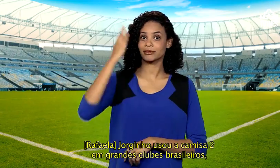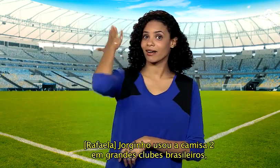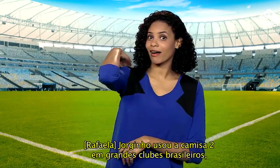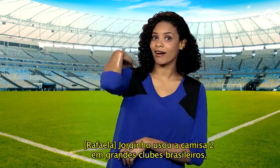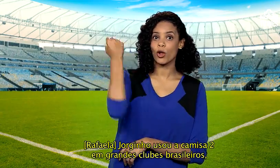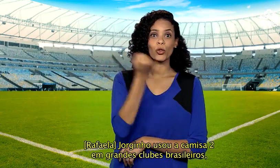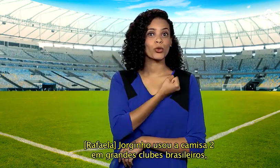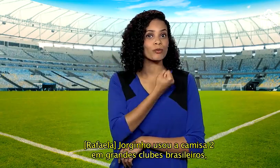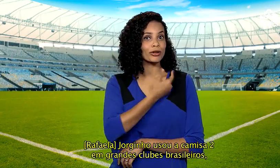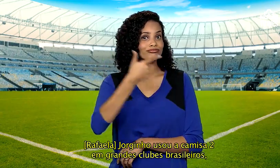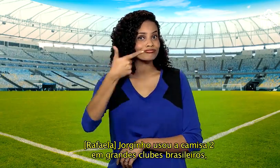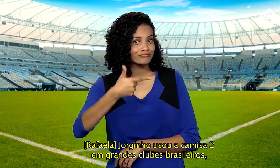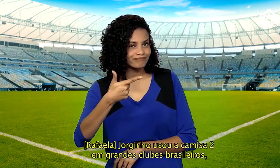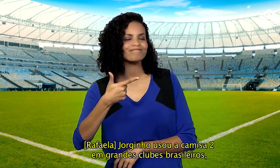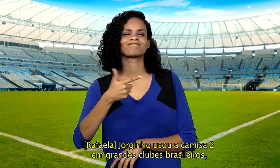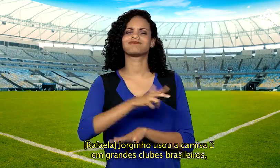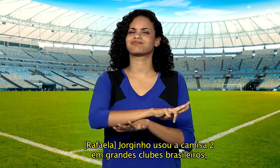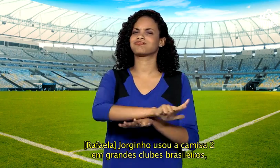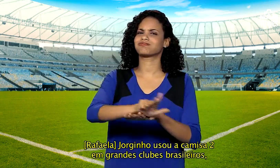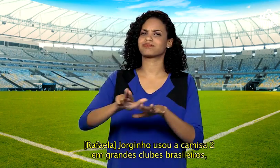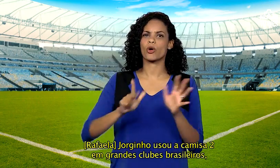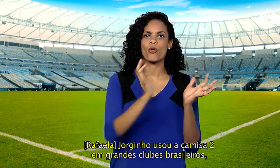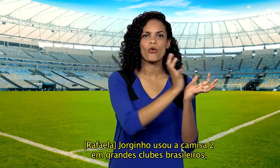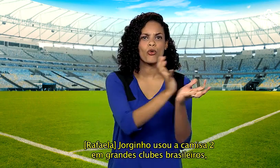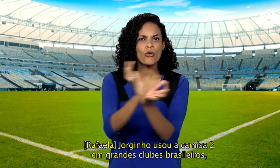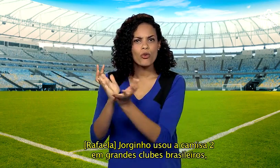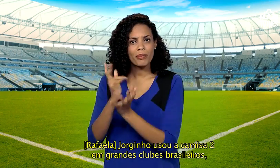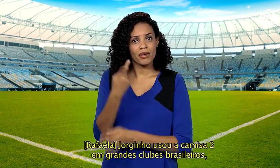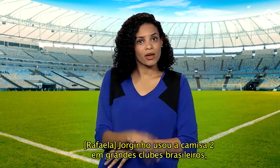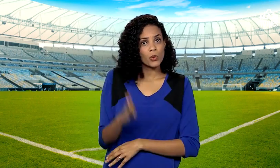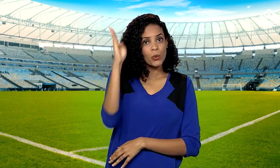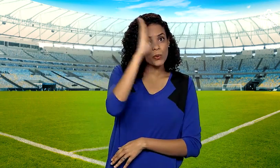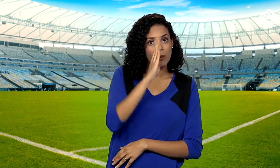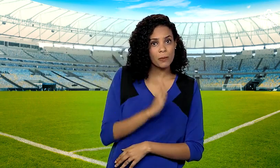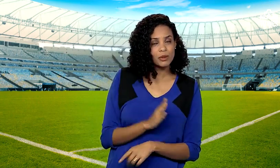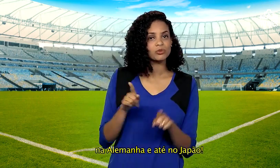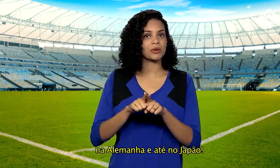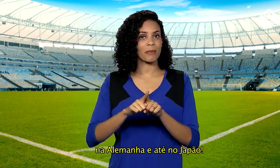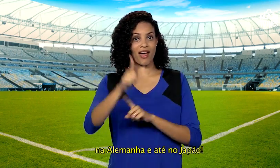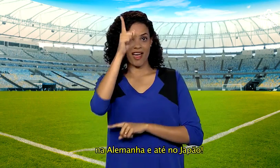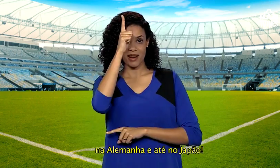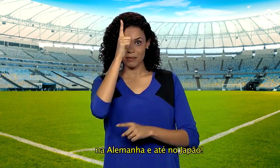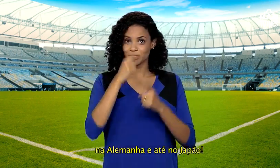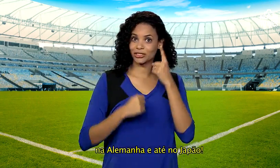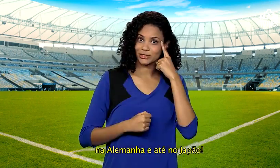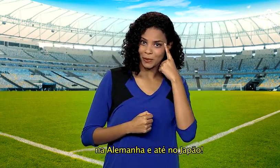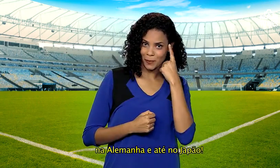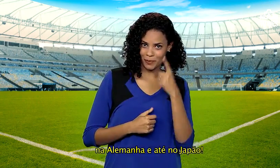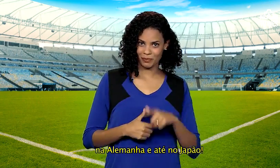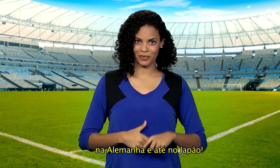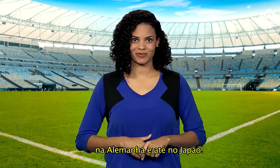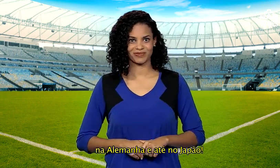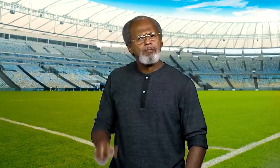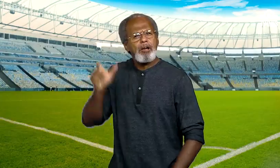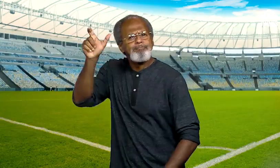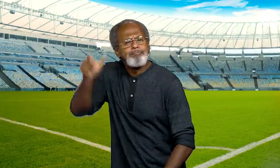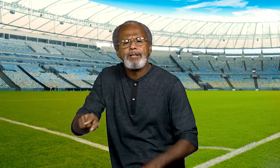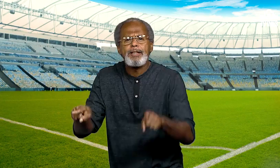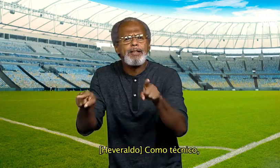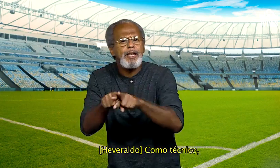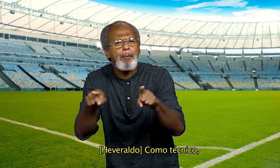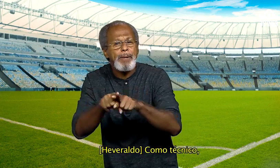Jorginho usou a camisa 2 em grandes clubes brasileiros, na Alemanha e até no Japão.